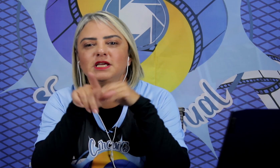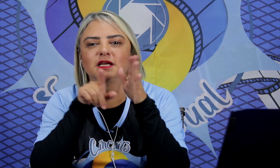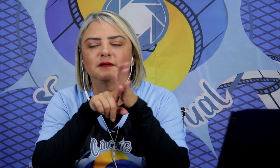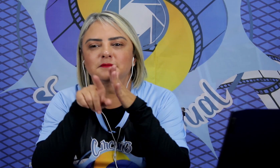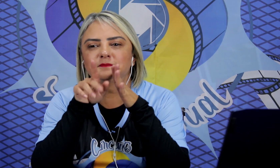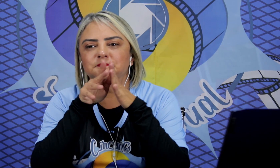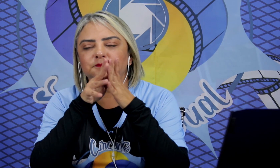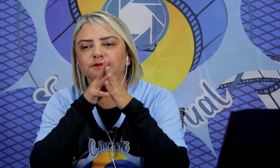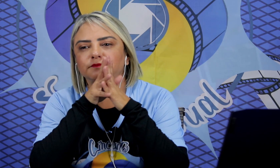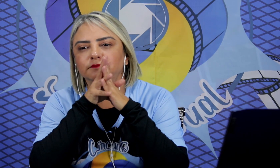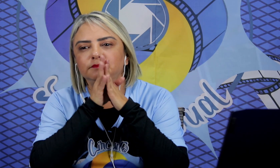Diga.